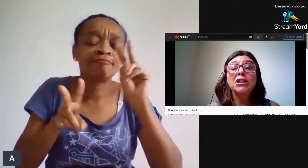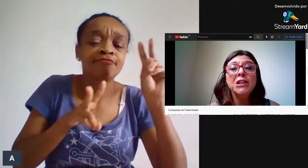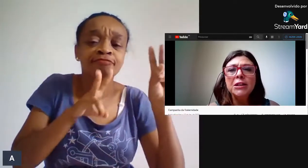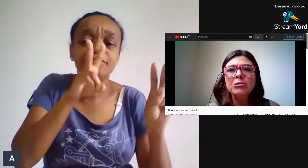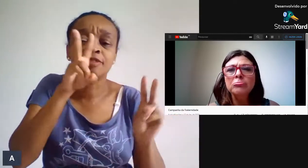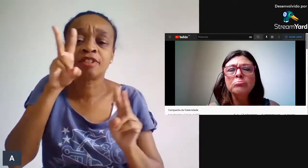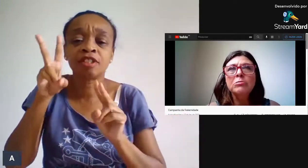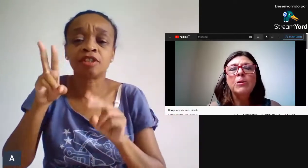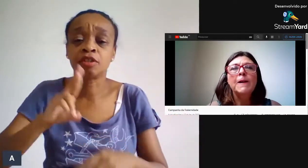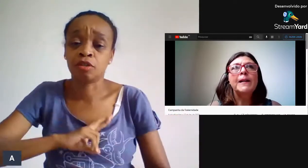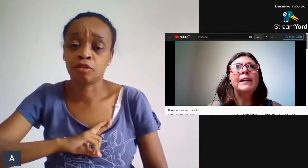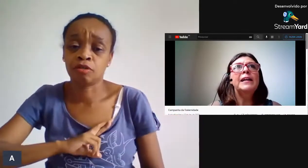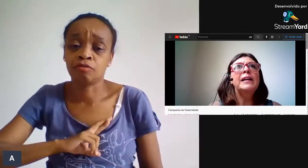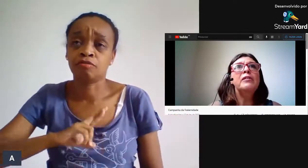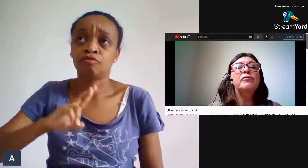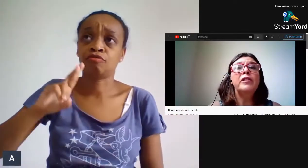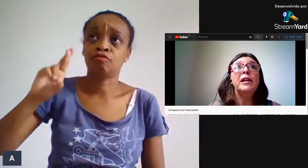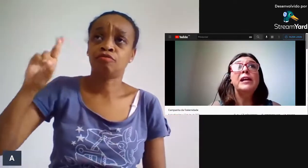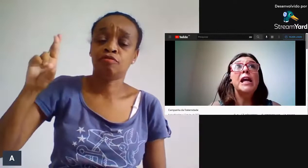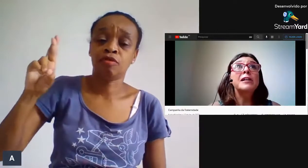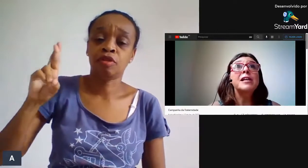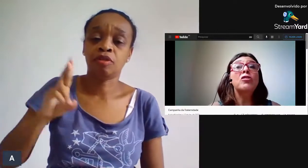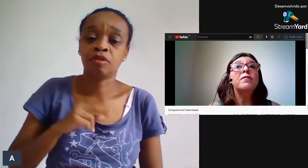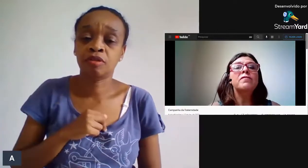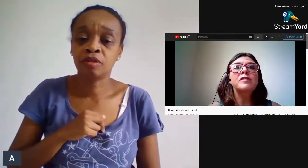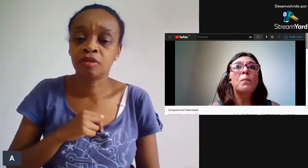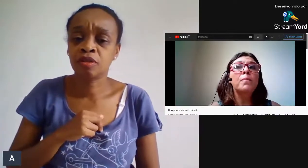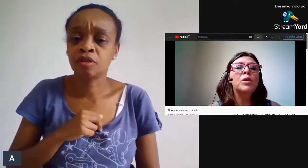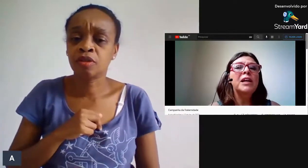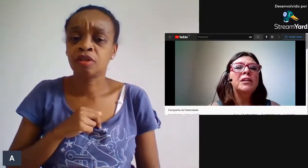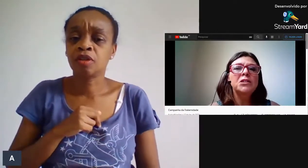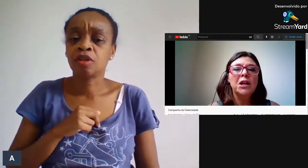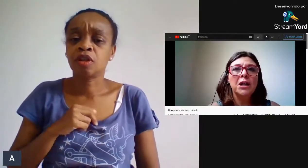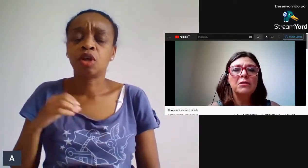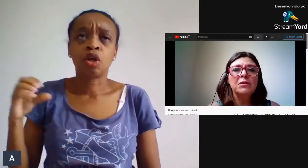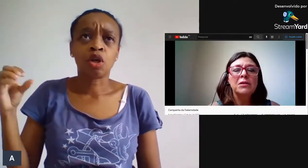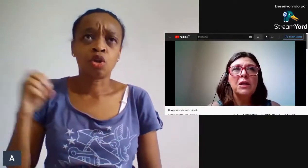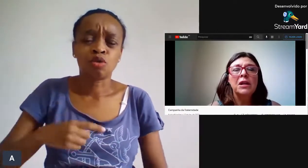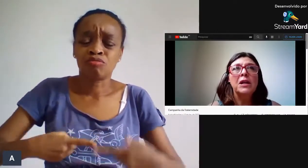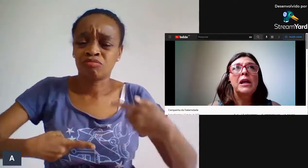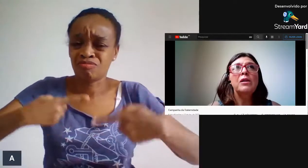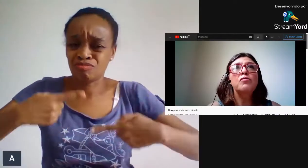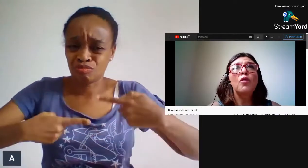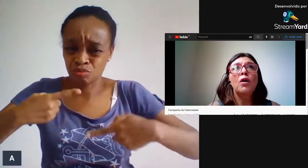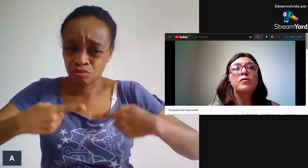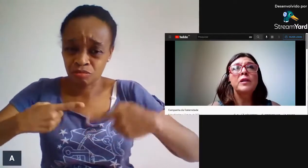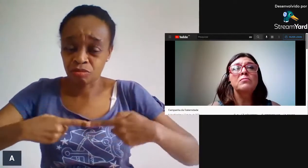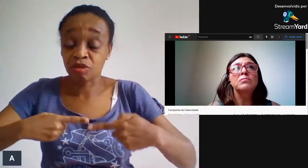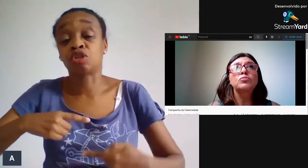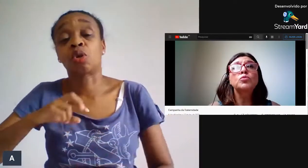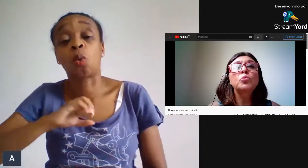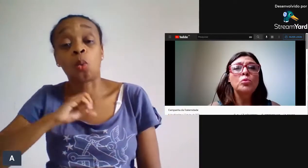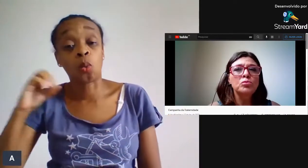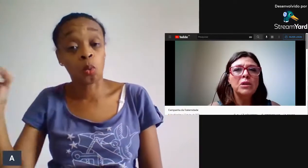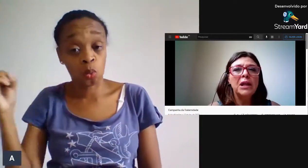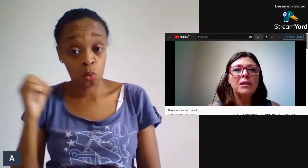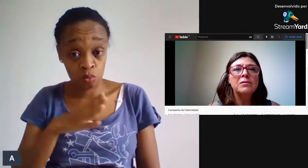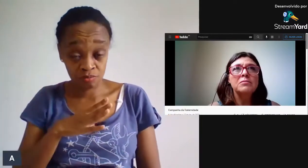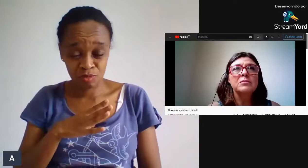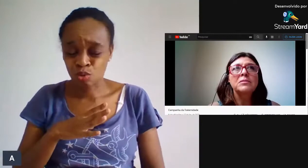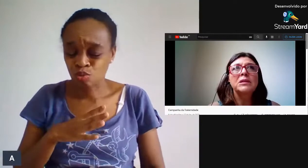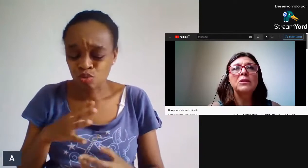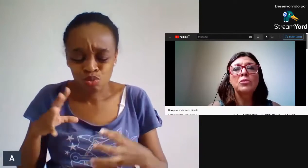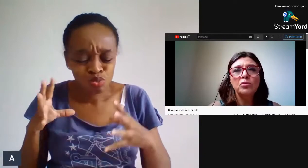de religião, enfim, e essa nova visão política que envolve tudo,